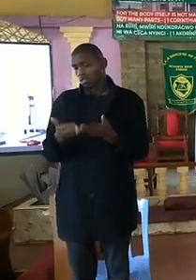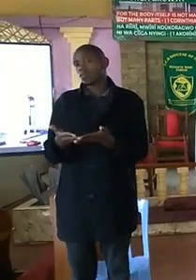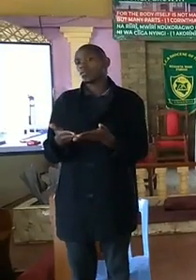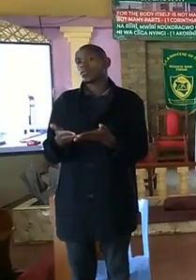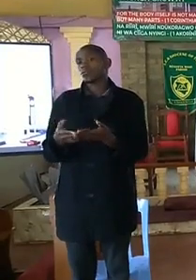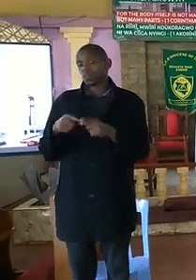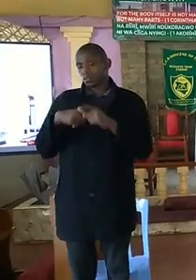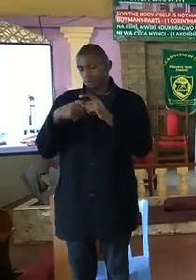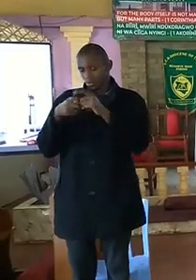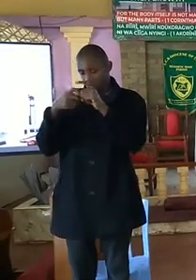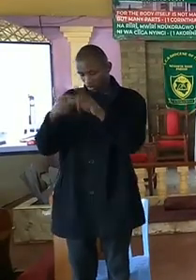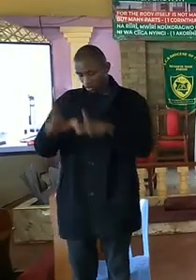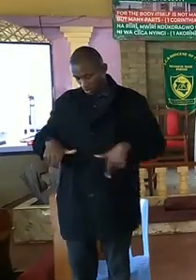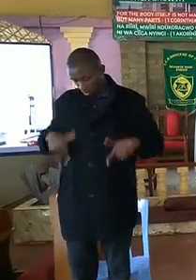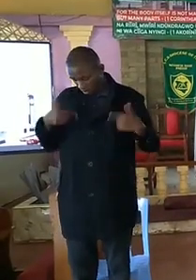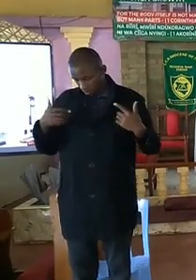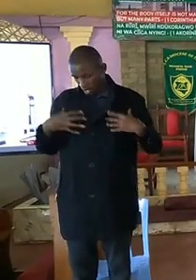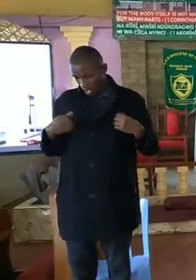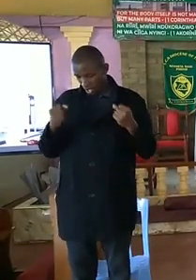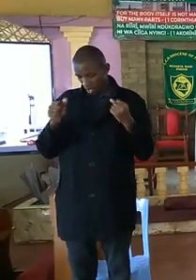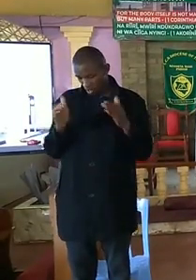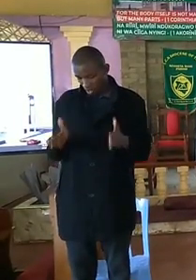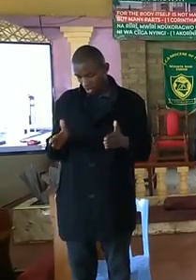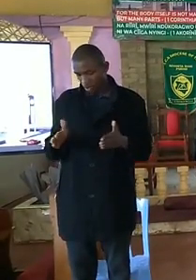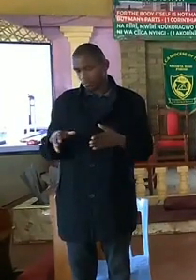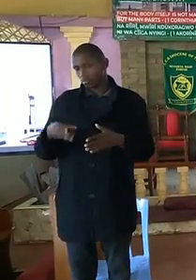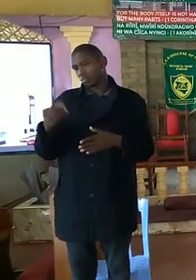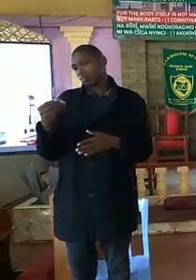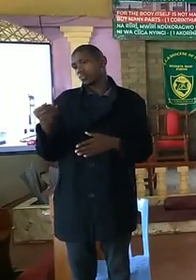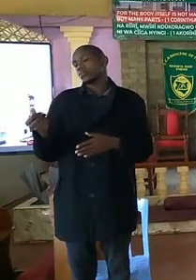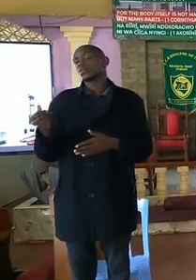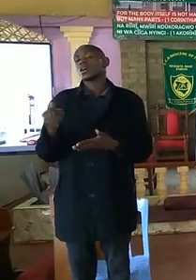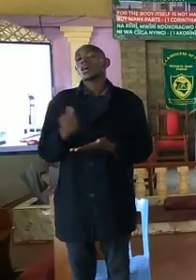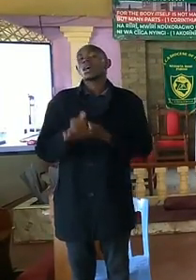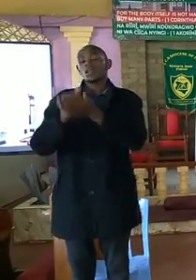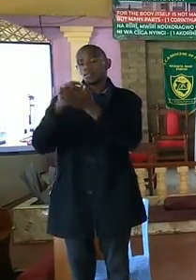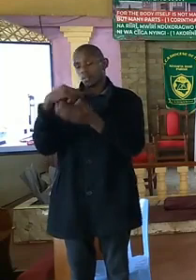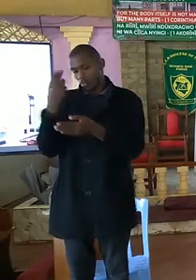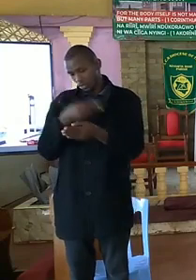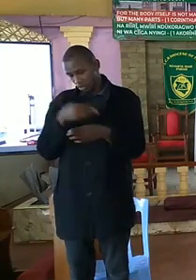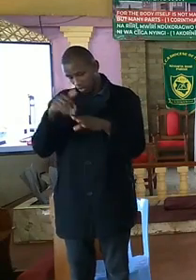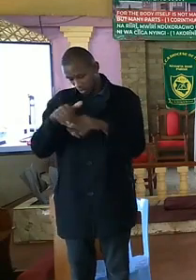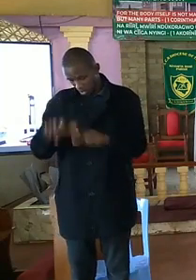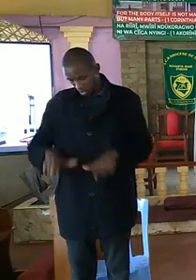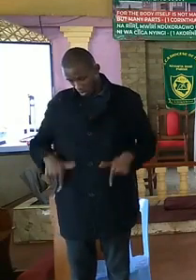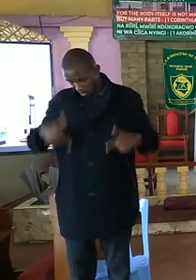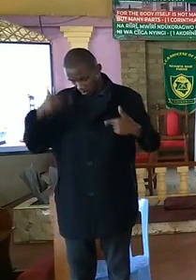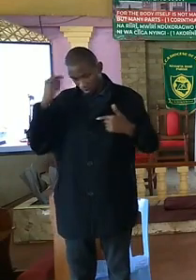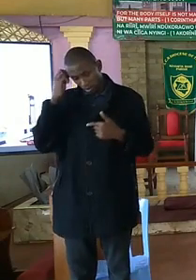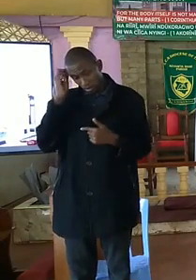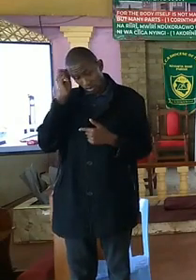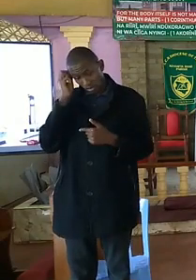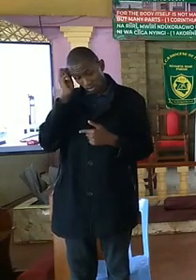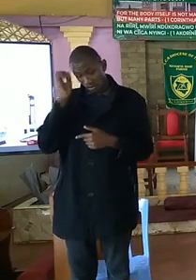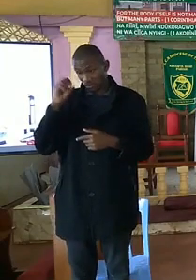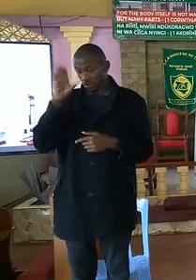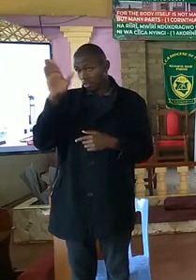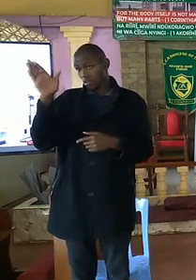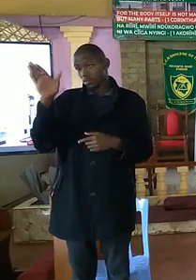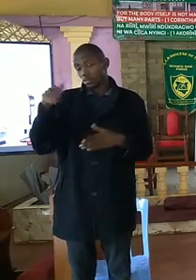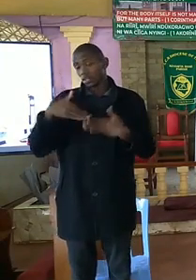muoyo na ugima wa mwiri na ni utuhete indo iria cie cia gwiteithia nacio muturire-ini uyu ari mwathani mwega ona ni